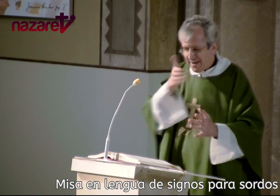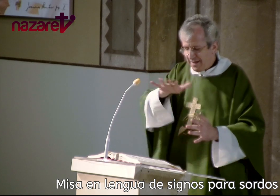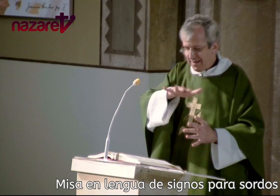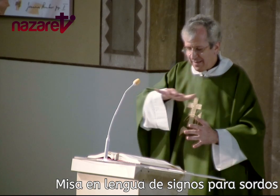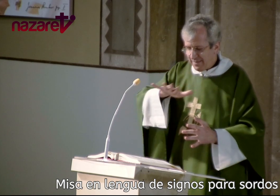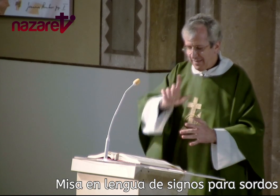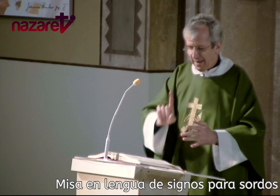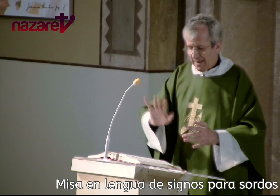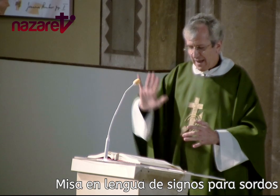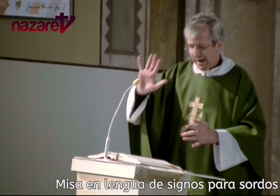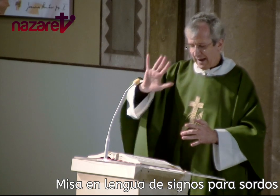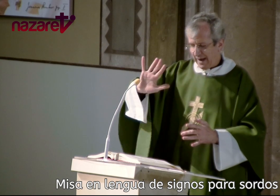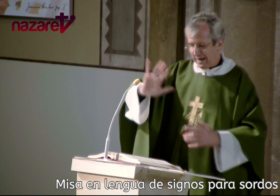de galilea